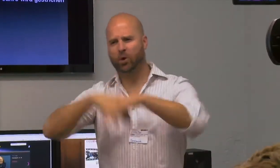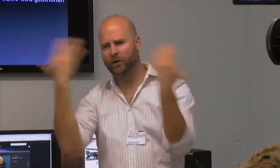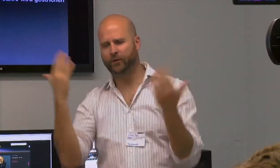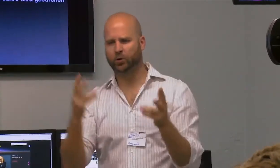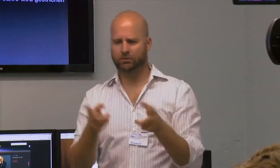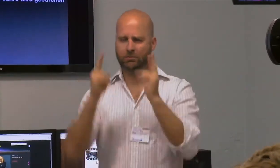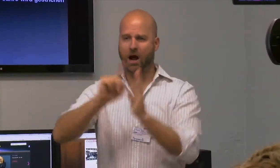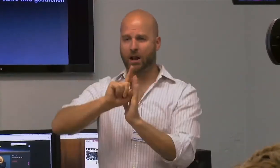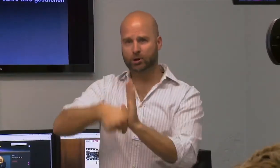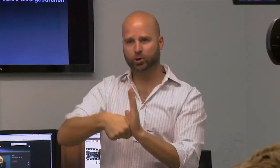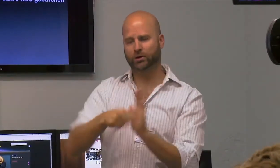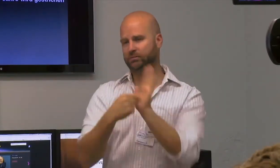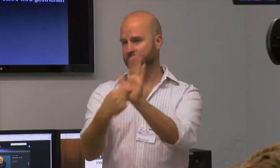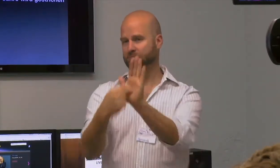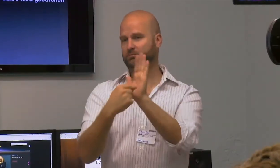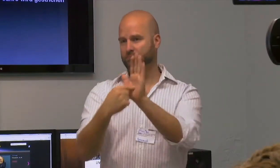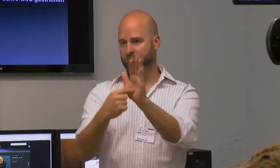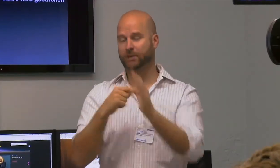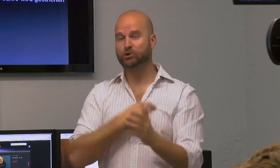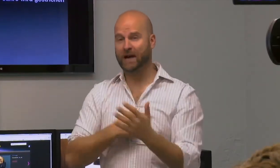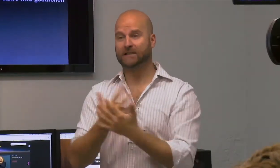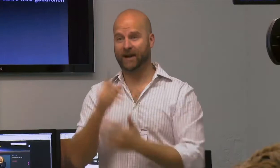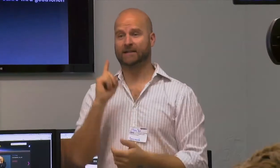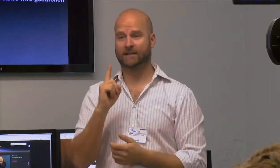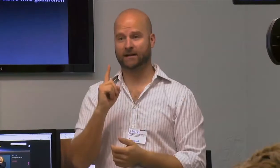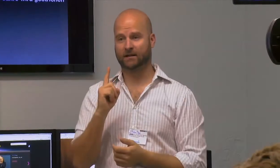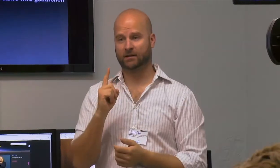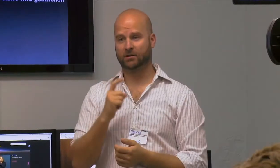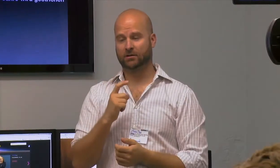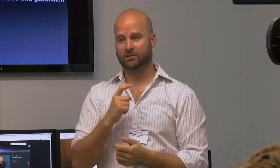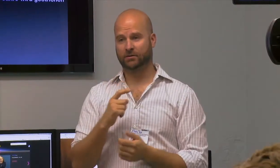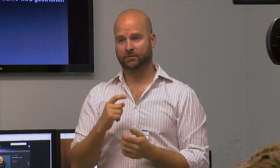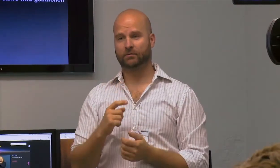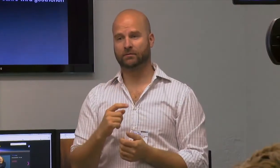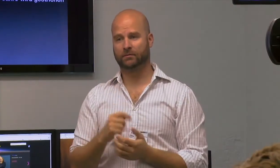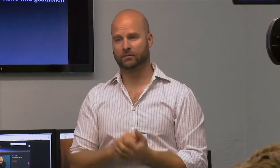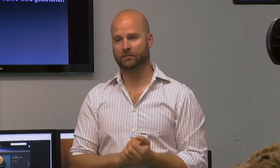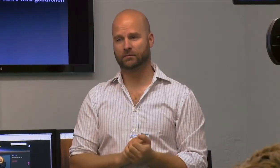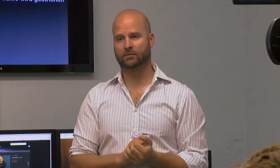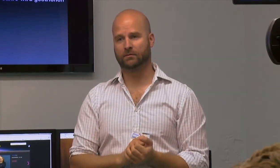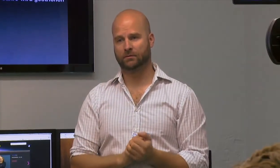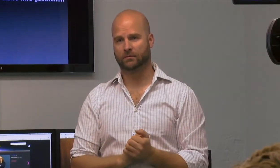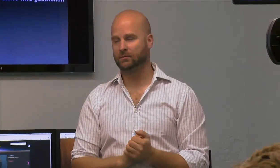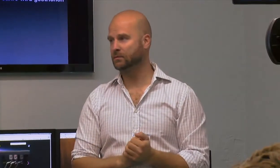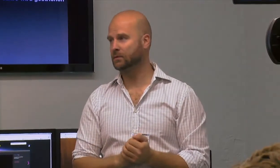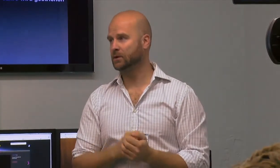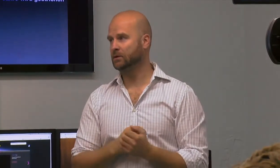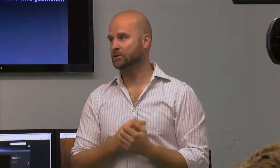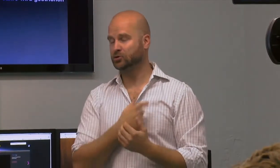1998 bis dann war das immer gezeichnet, wurde das gezeigt, eine halbe Stunde am Samstagmorgen. Die wurde dann